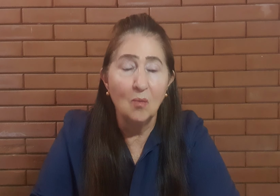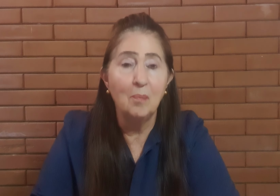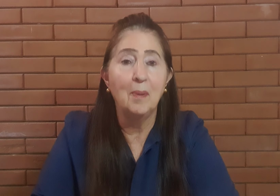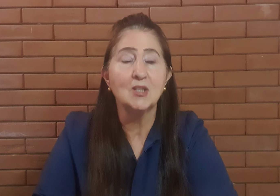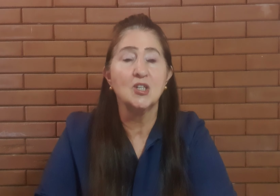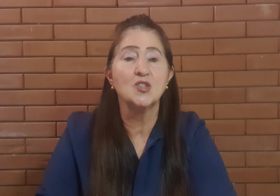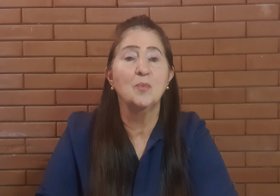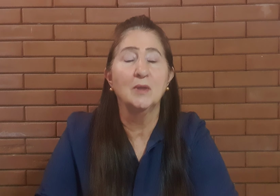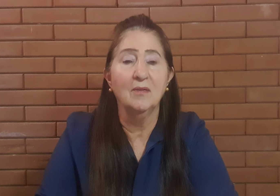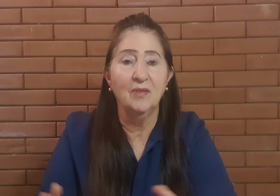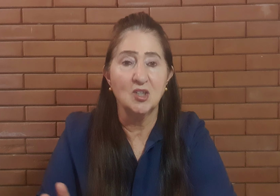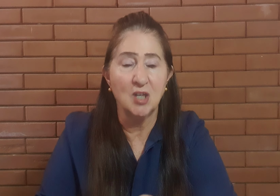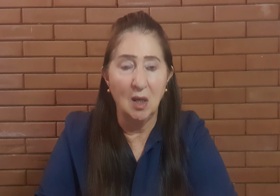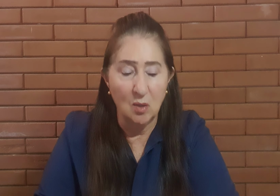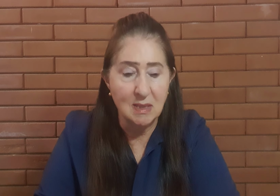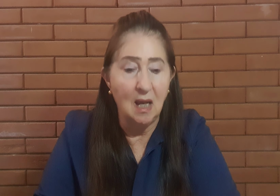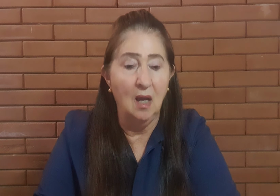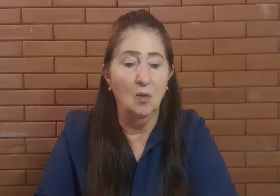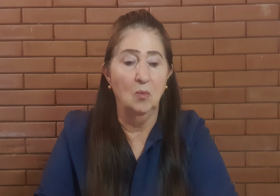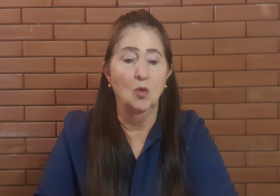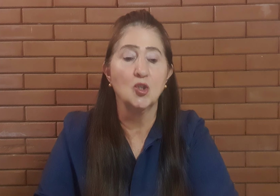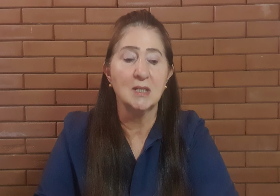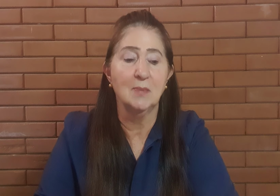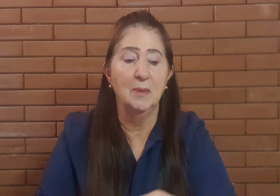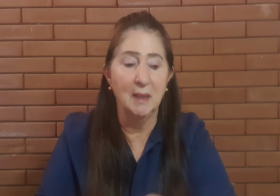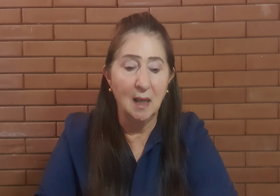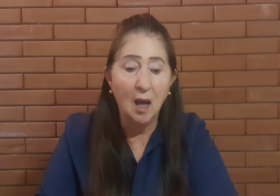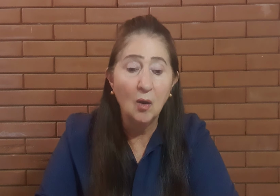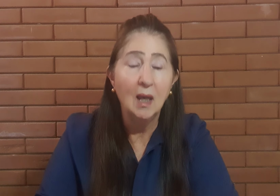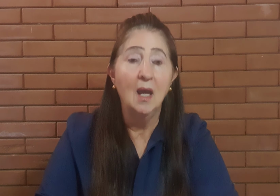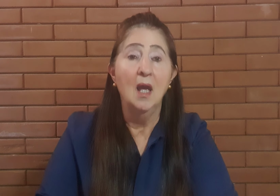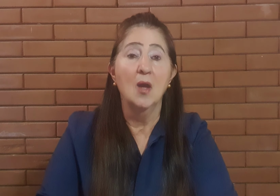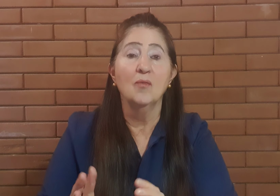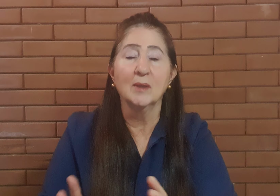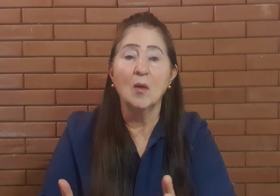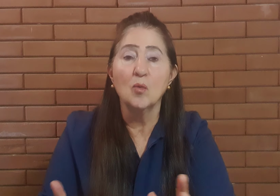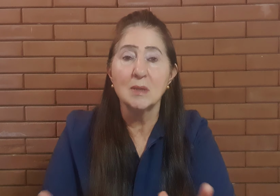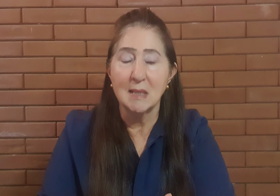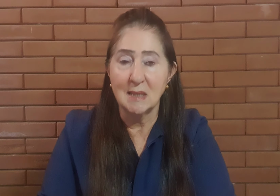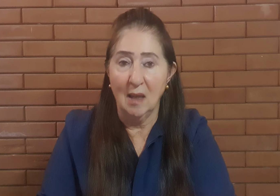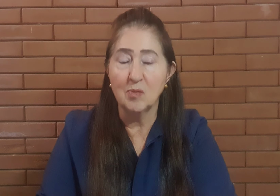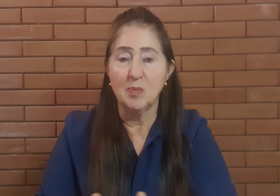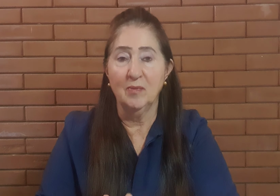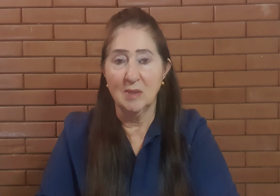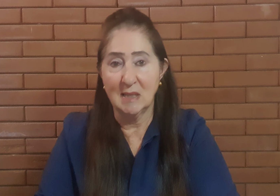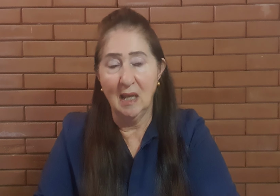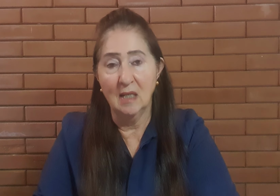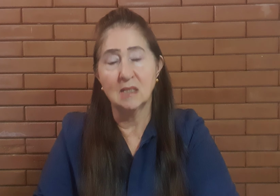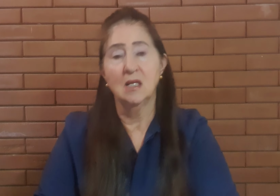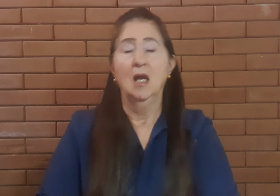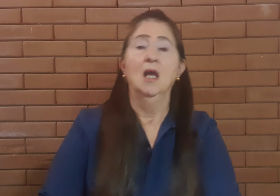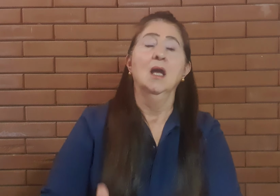Então, para a gente poder fechar a nossa aula hoje, essa primeira aula, eu vou dar alguns exemplos para vocês